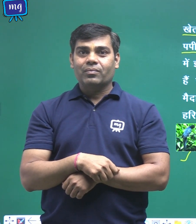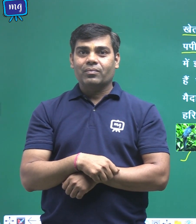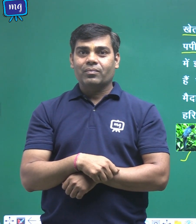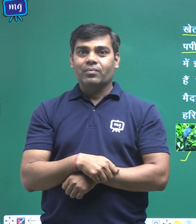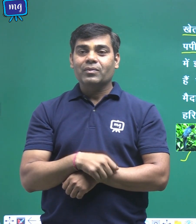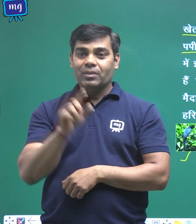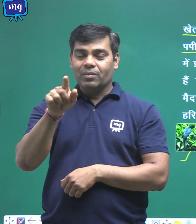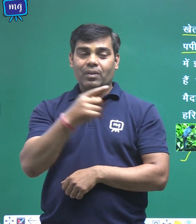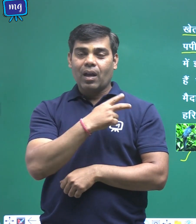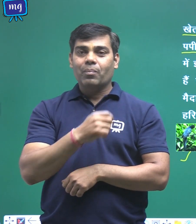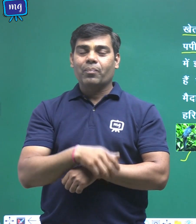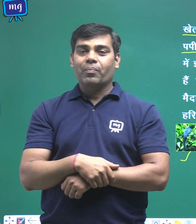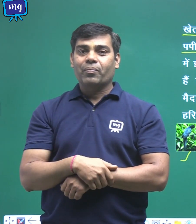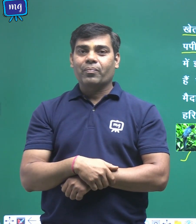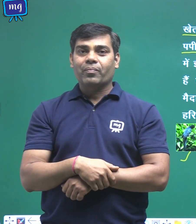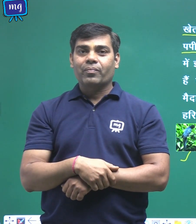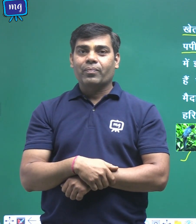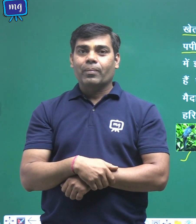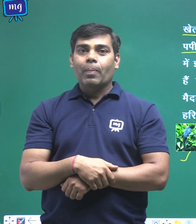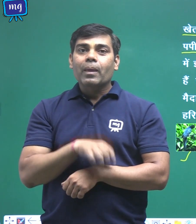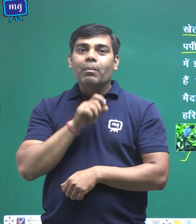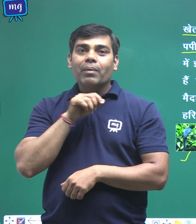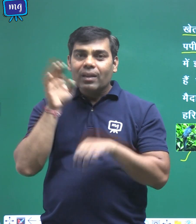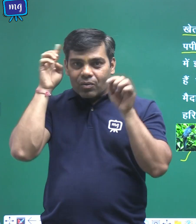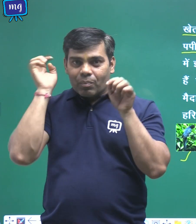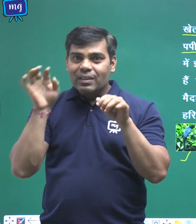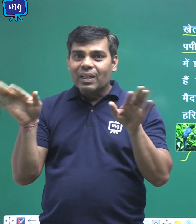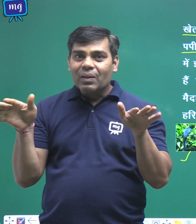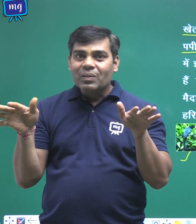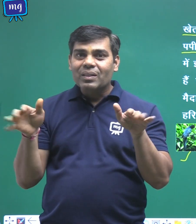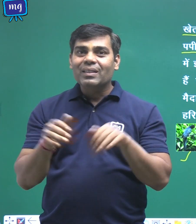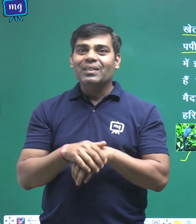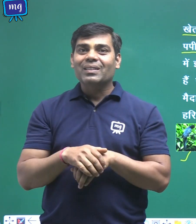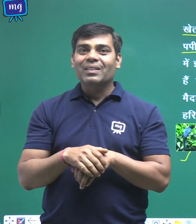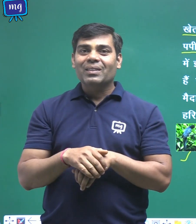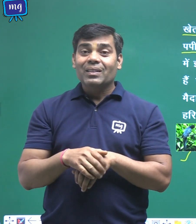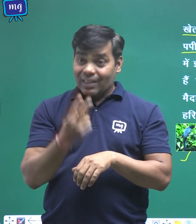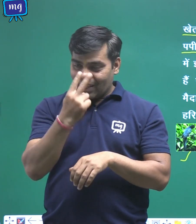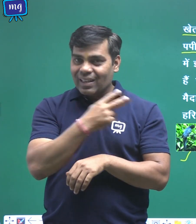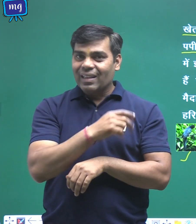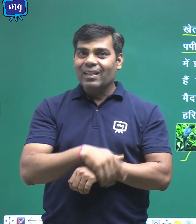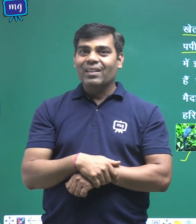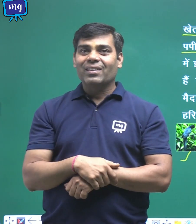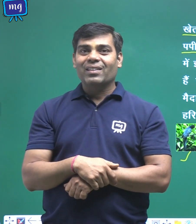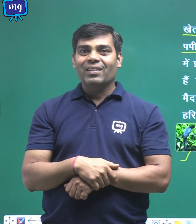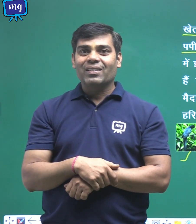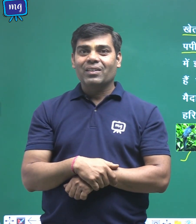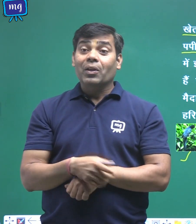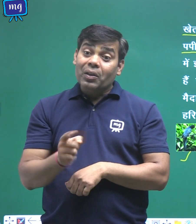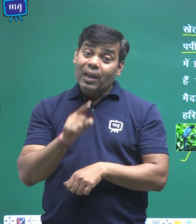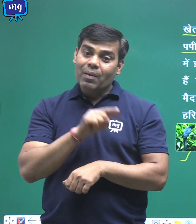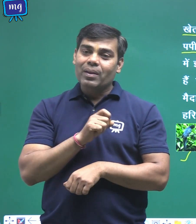में आप पपीहे को देख रहे हैं। यह